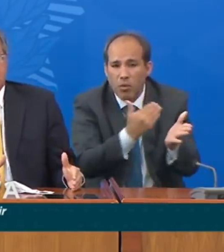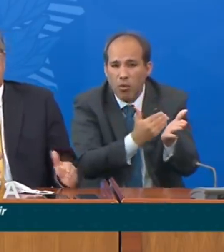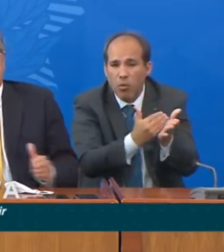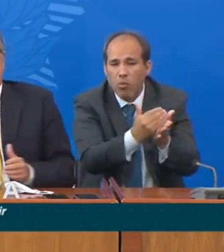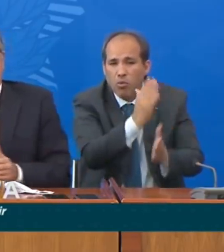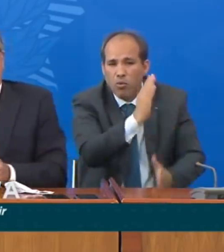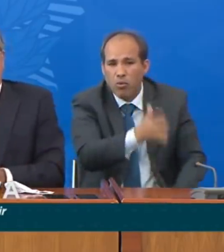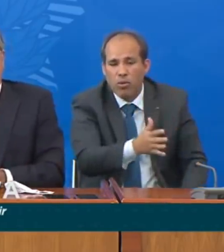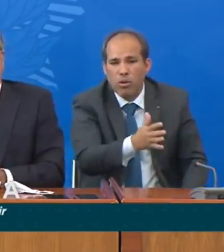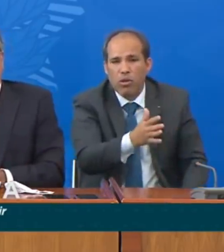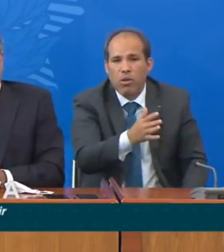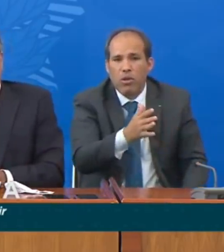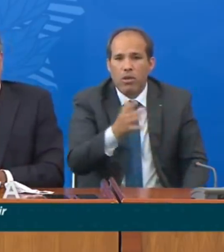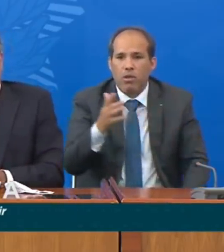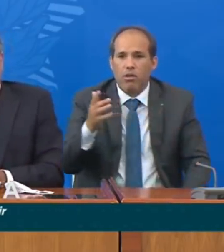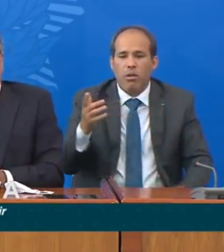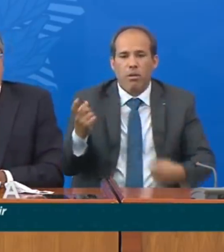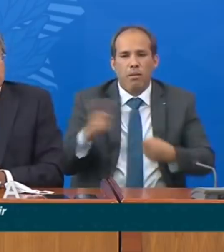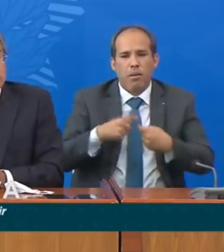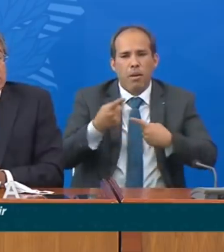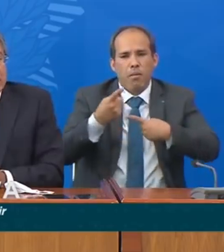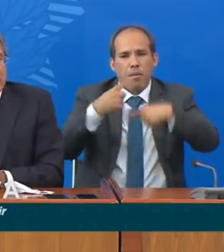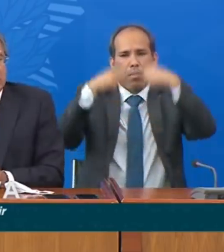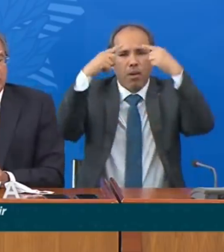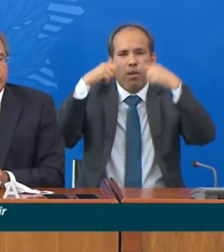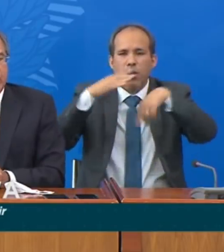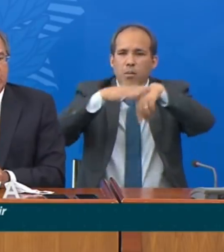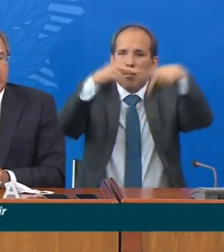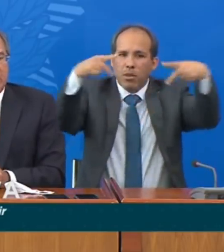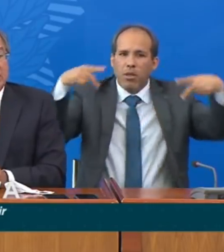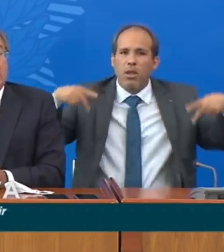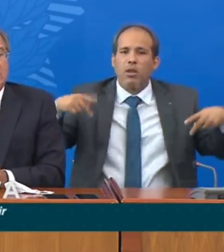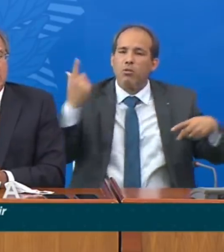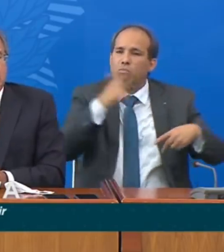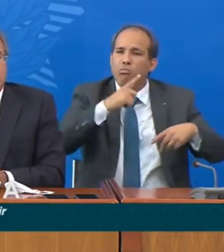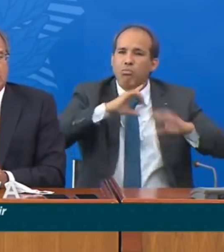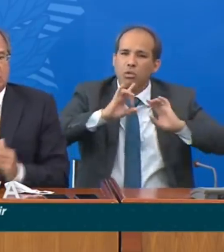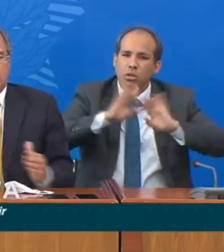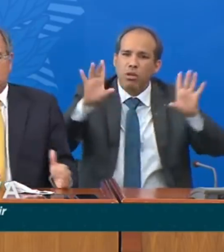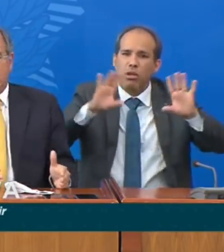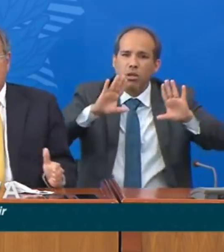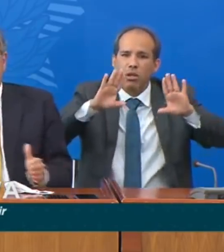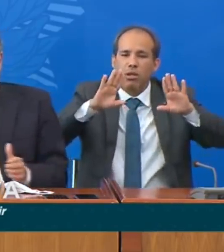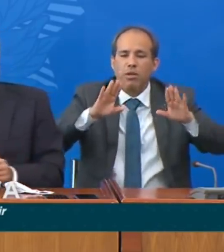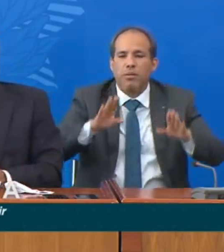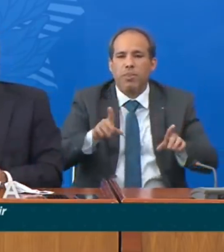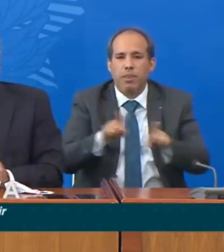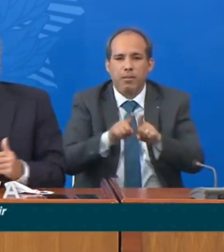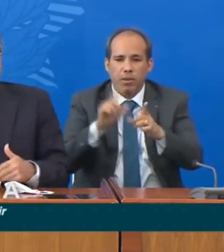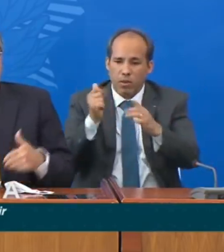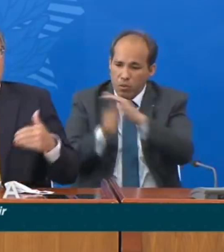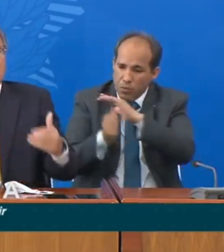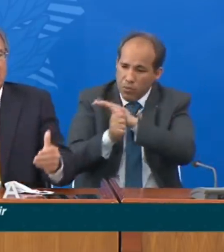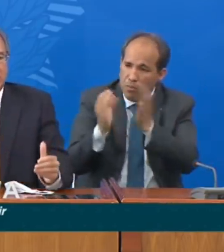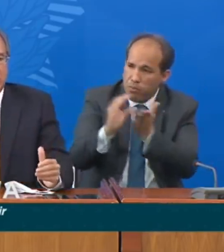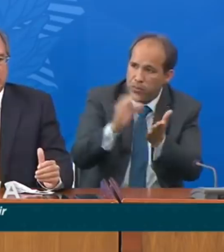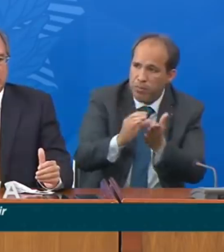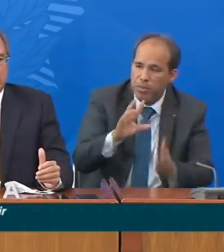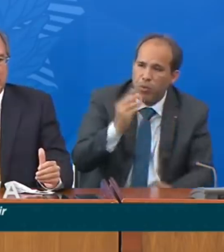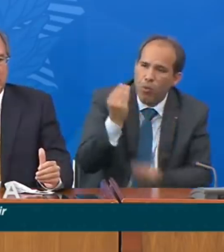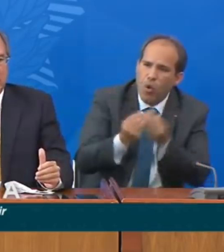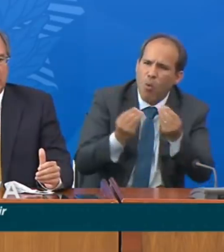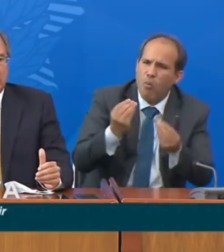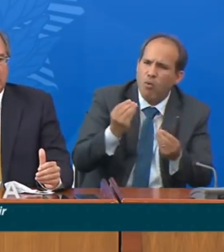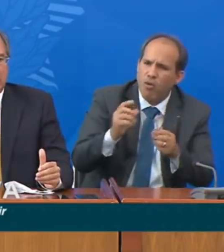encaminhada, numa retomada de crescimento autossustentável, baseada em investimentos. No meio desse processo, você não pode aumentar